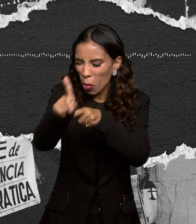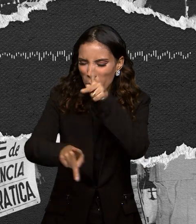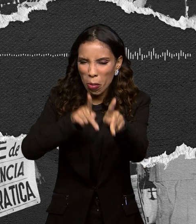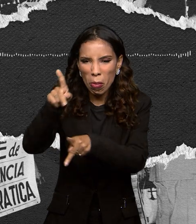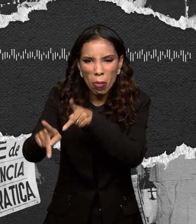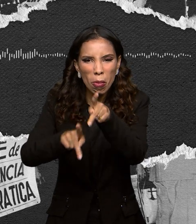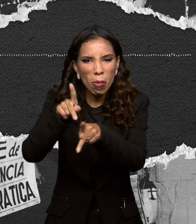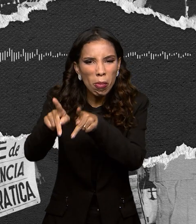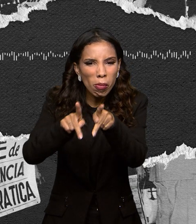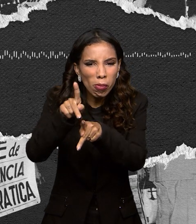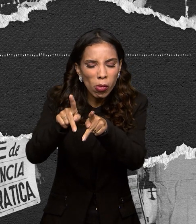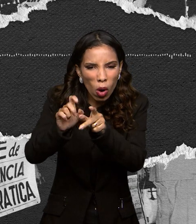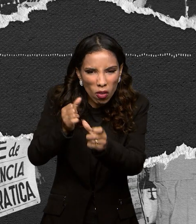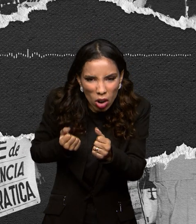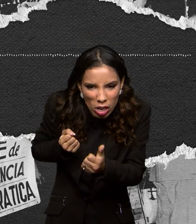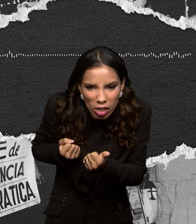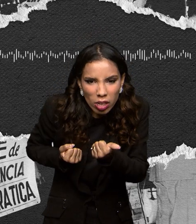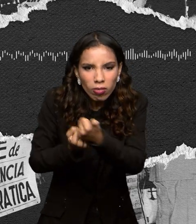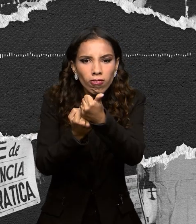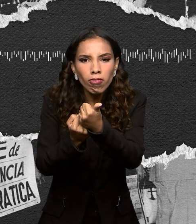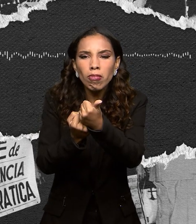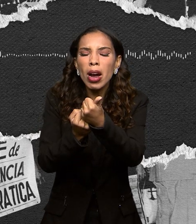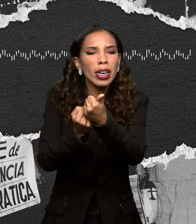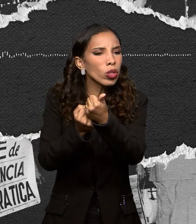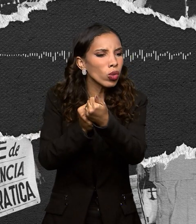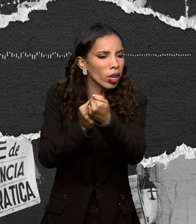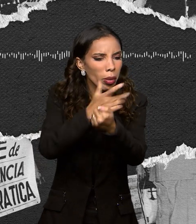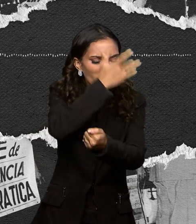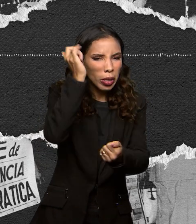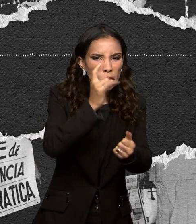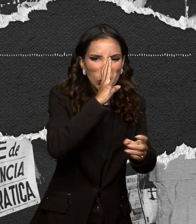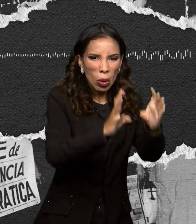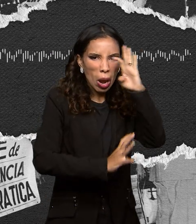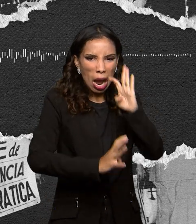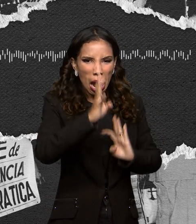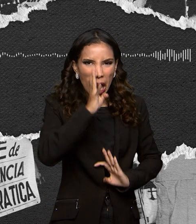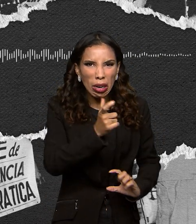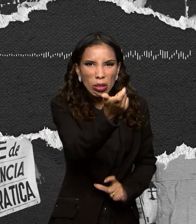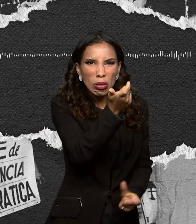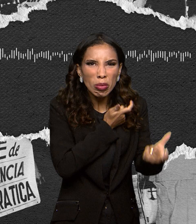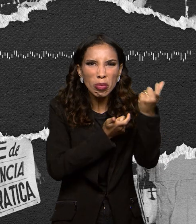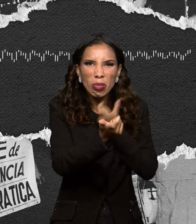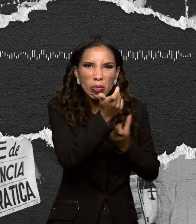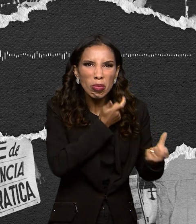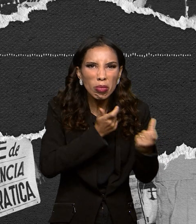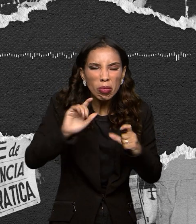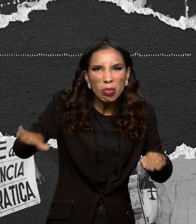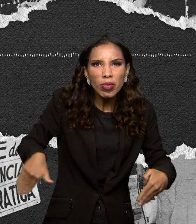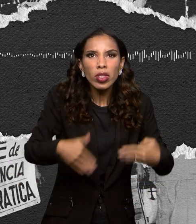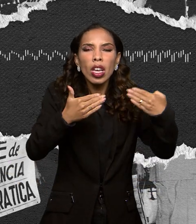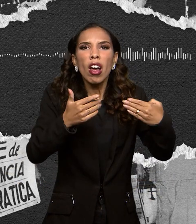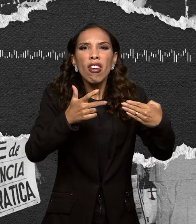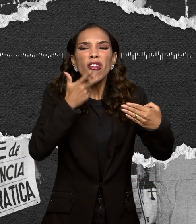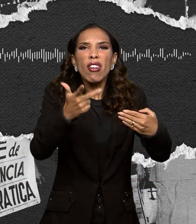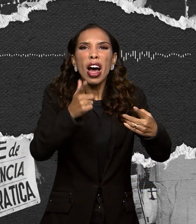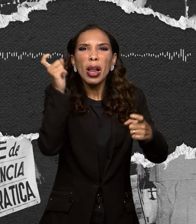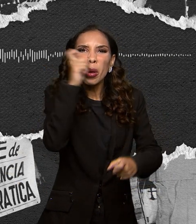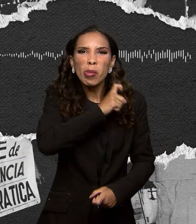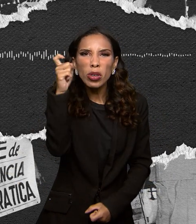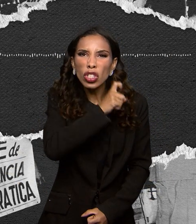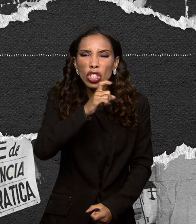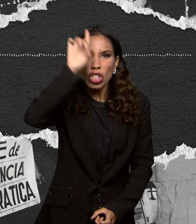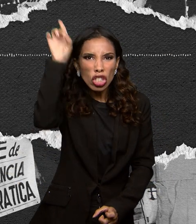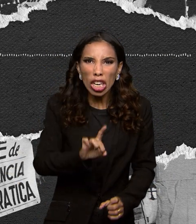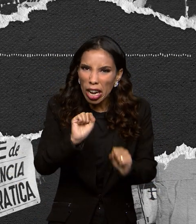novamente se desencadeiam sobre mim. Não me acusam, me insultam. Não me combatem, caluniam-me. Não me dão o direito